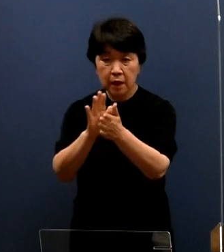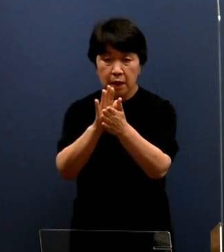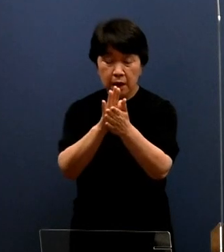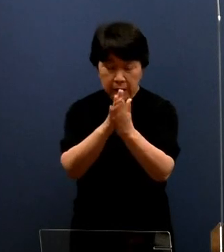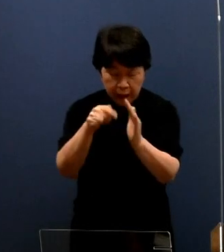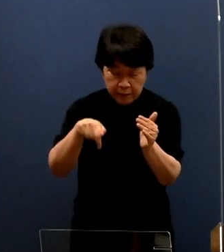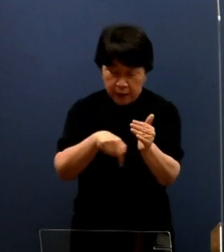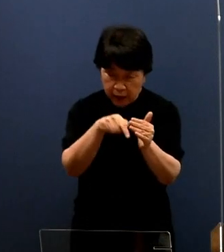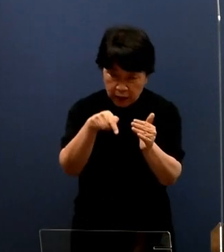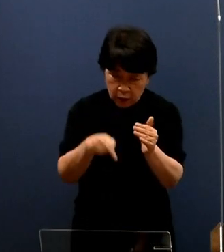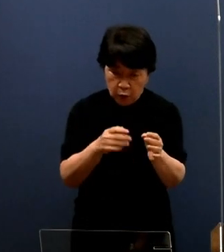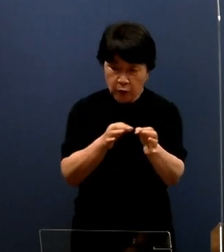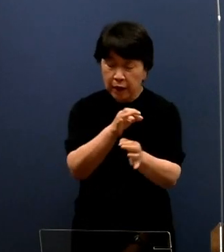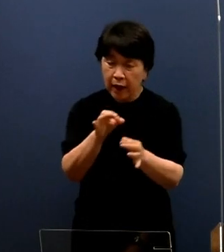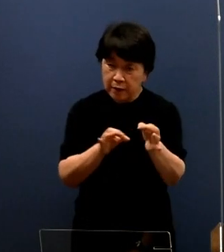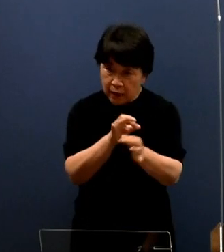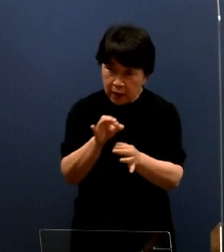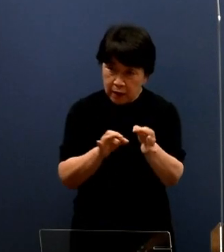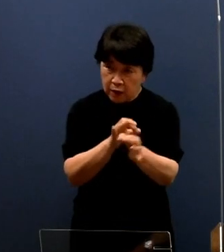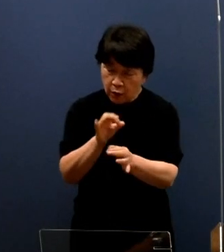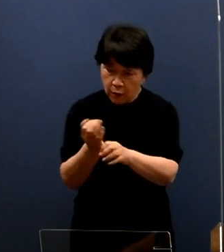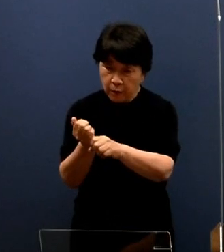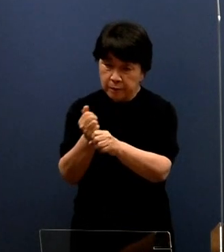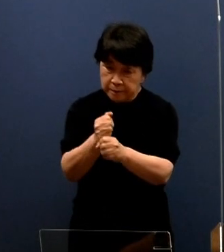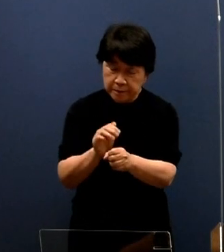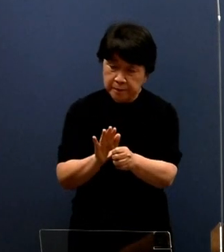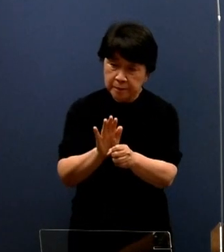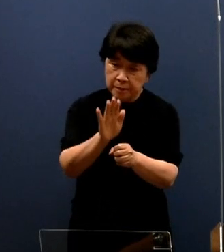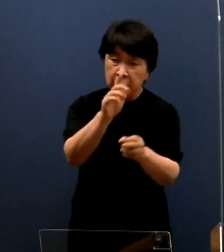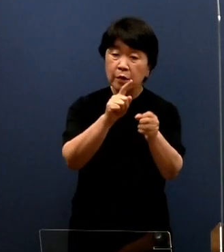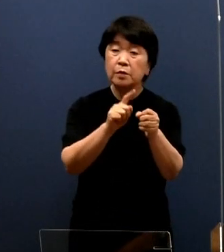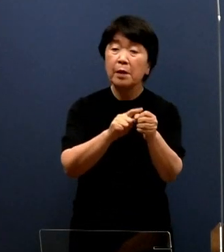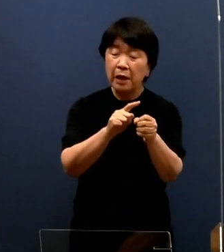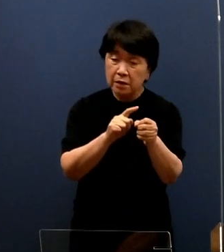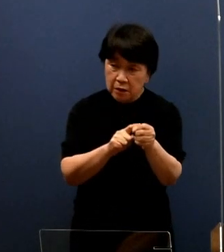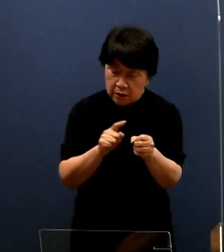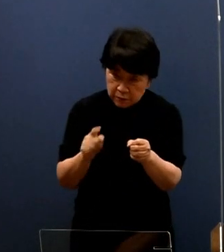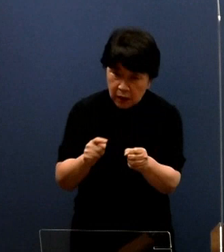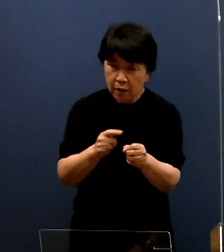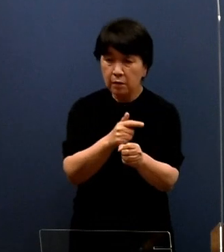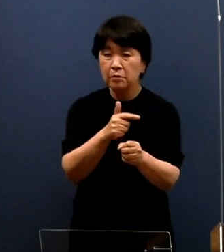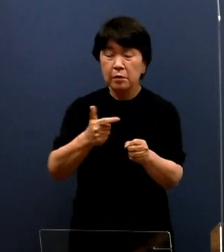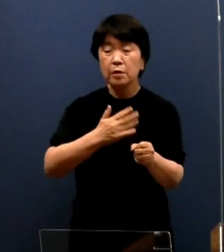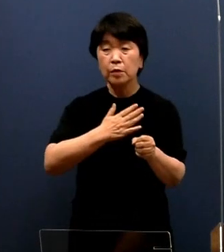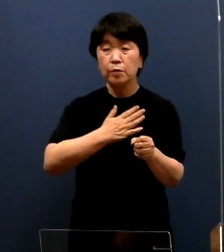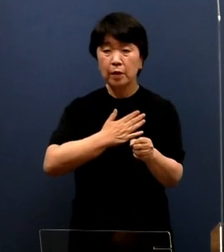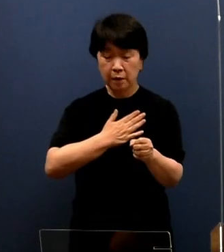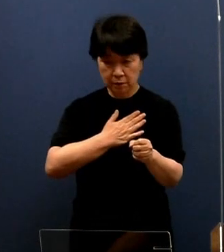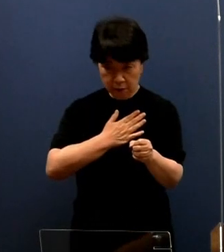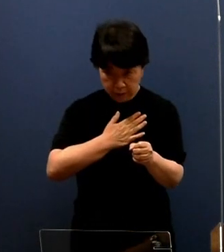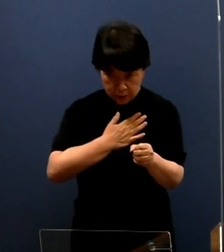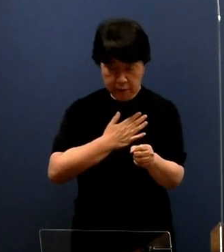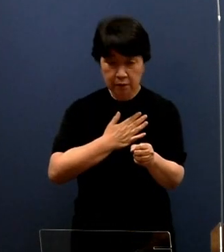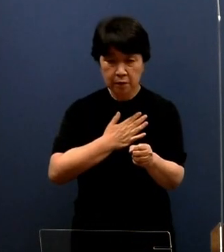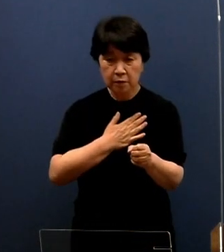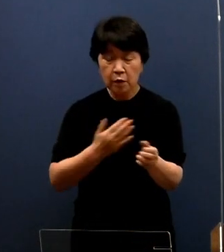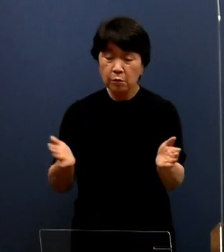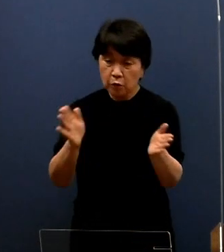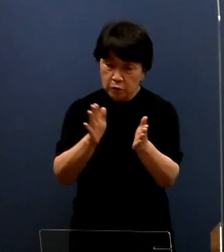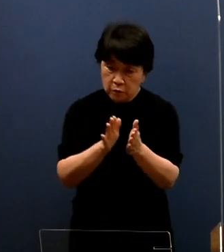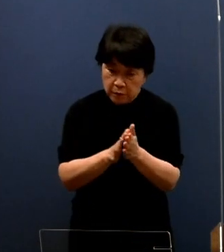のために果たさなきゃいけない大事なその政策課題だという認識のもとで、取り組んでいきたいというふうに思っております